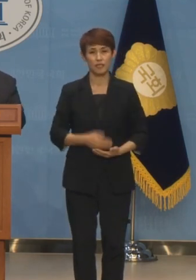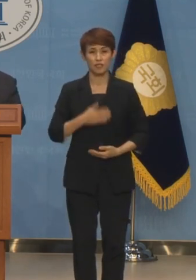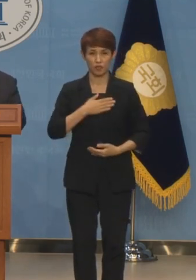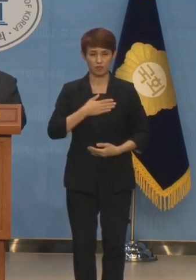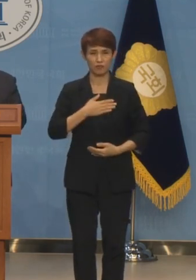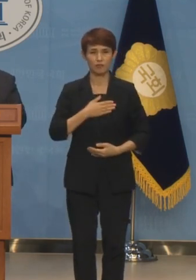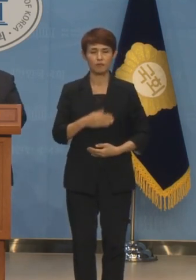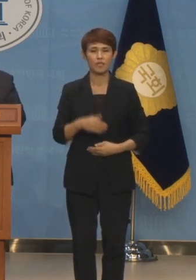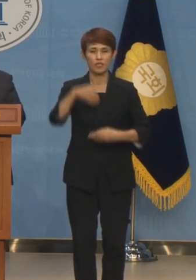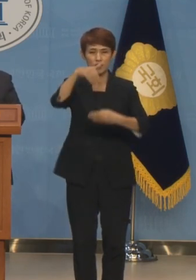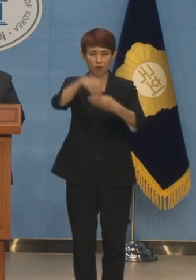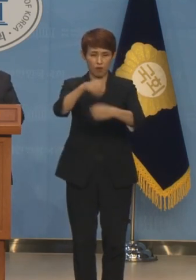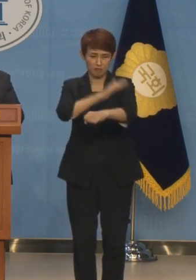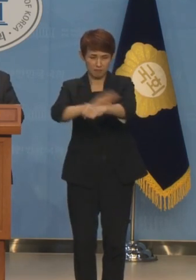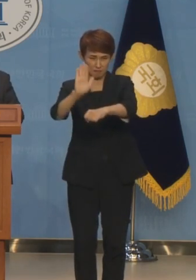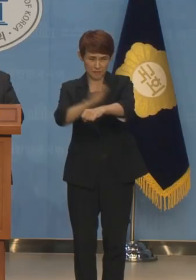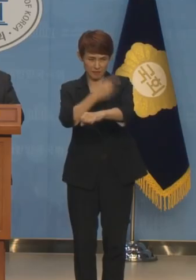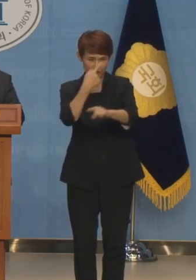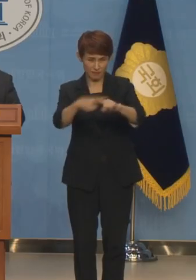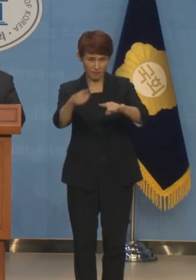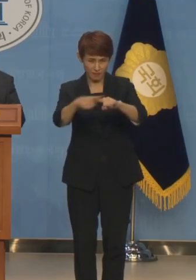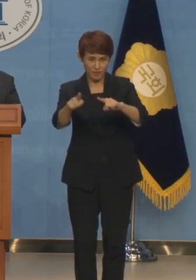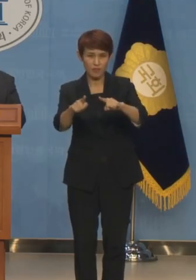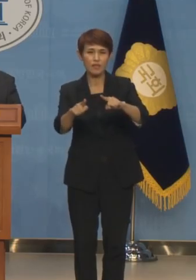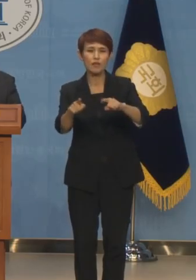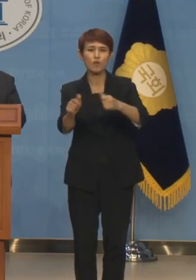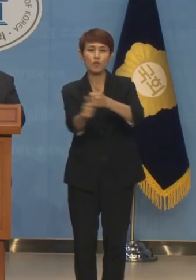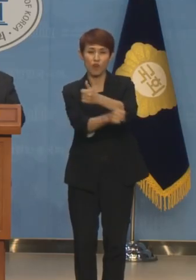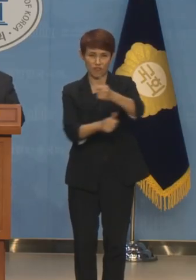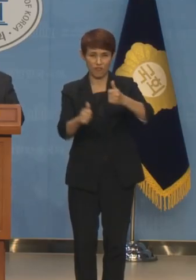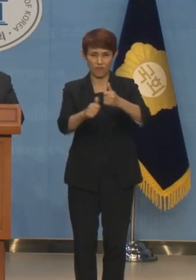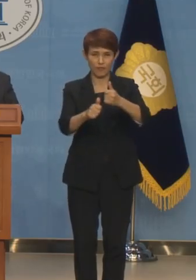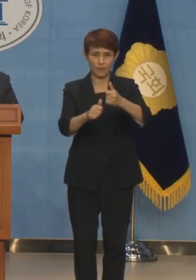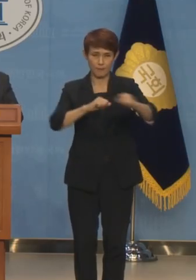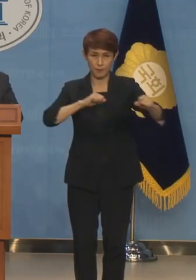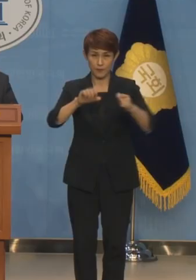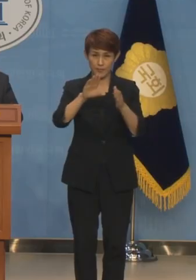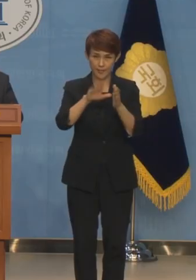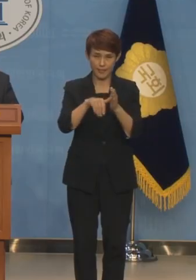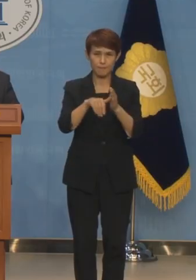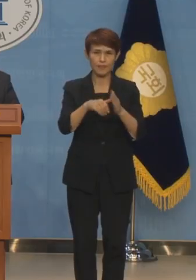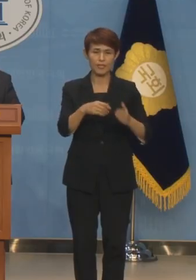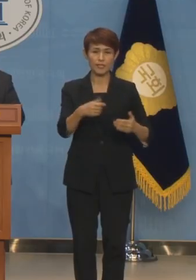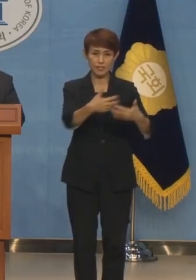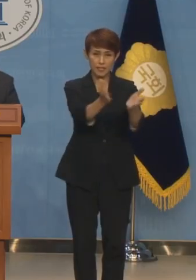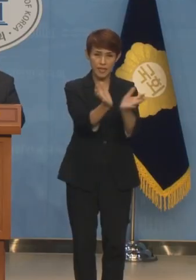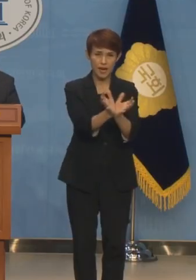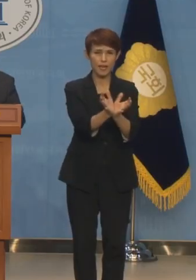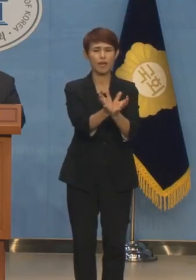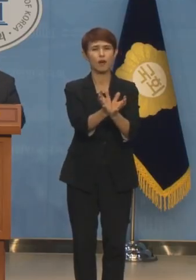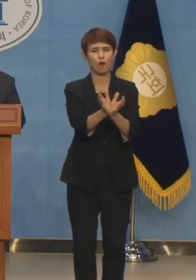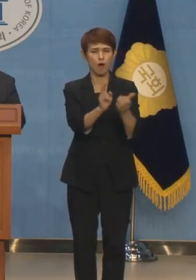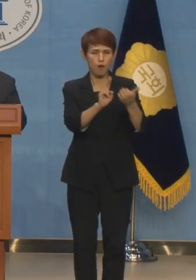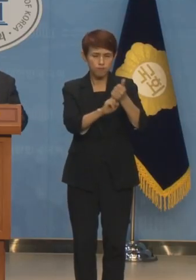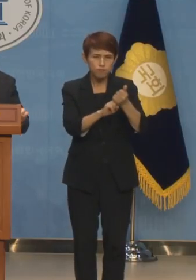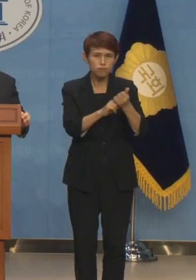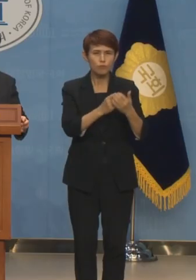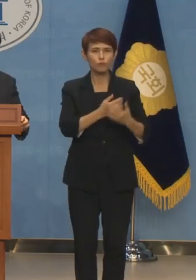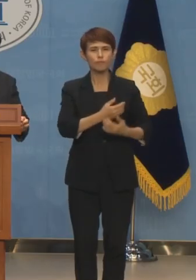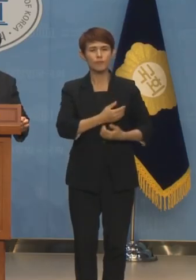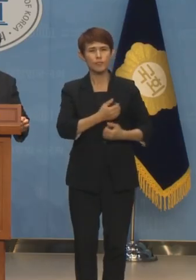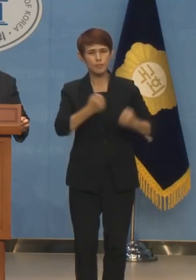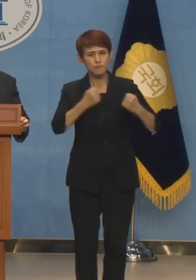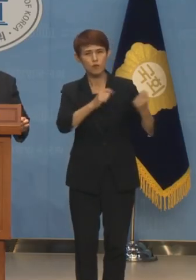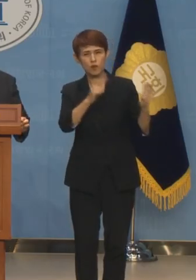백서 TF 위원으로 활동하며 당이 가진 무한한 잠재력과 부족한 점을 동시에 짚어볼